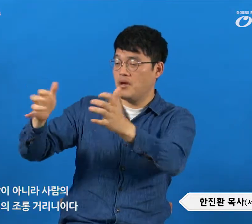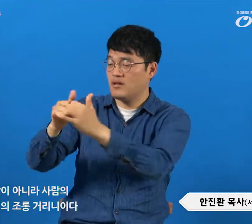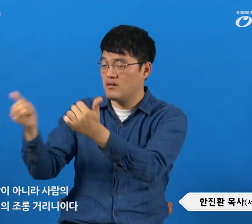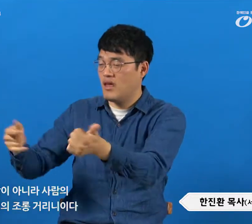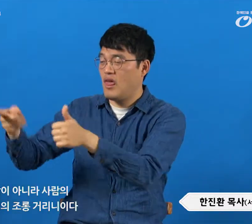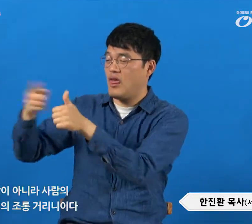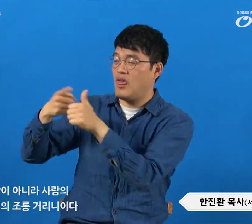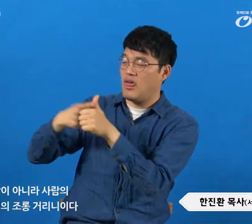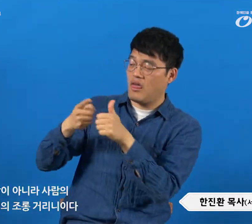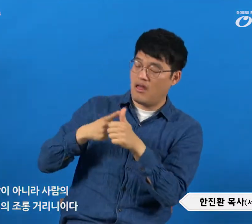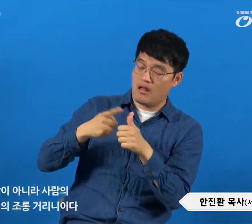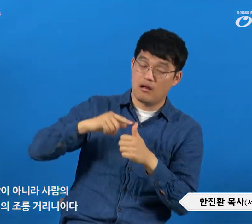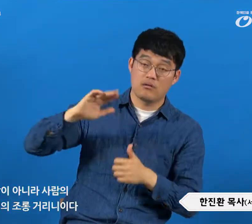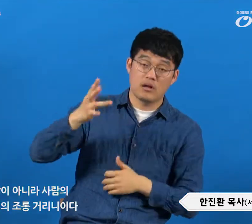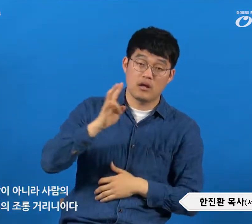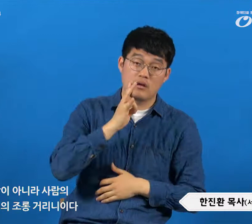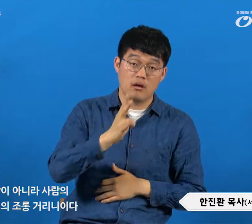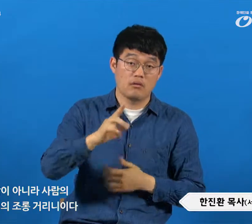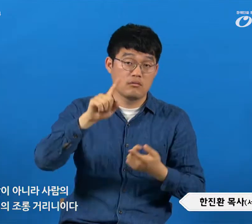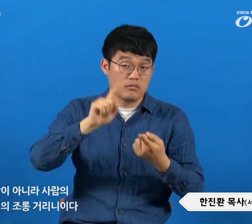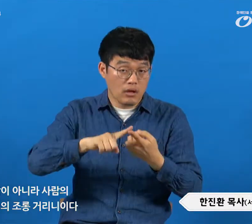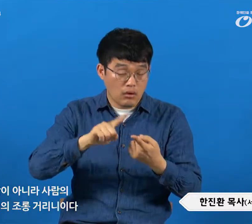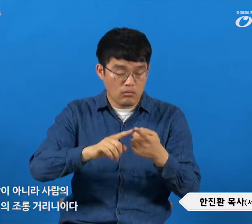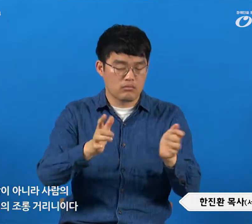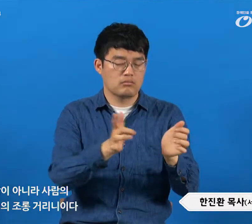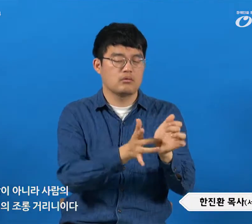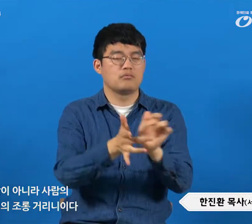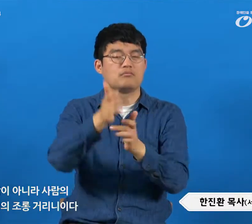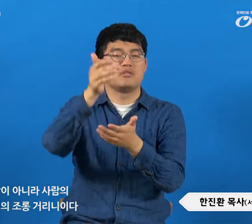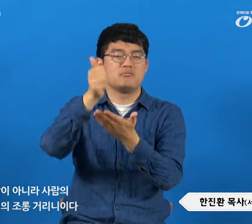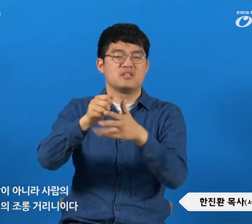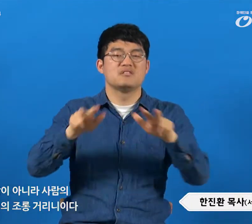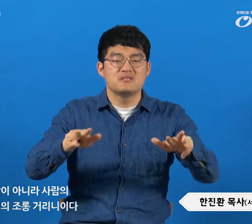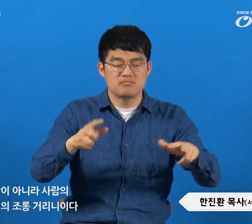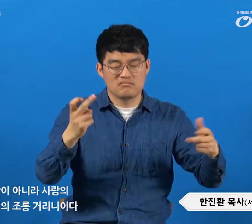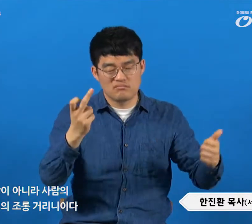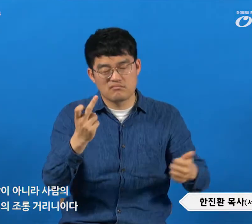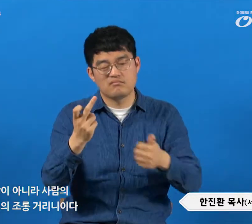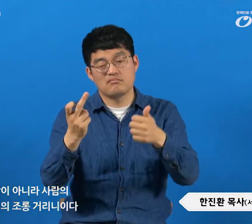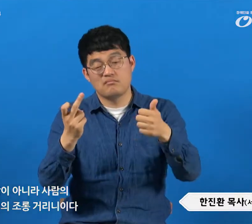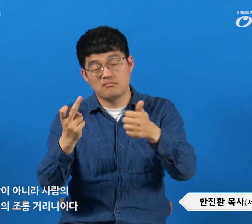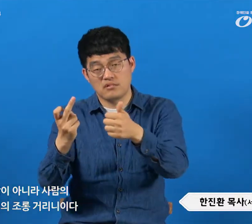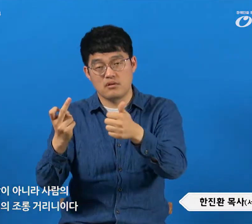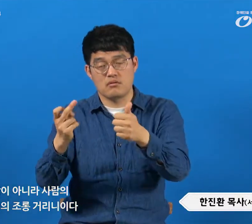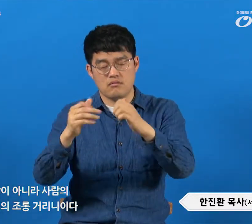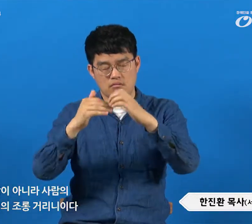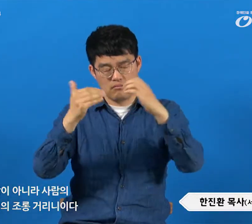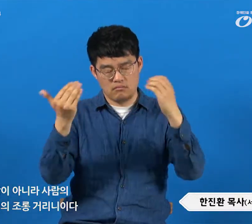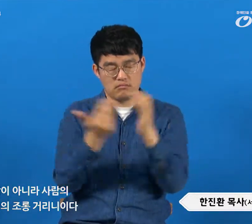백성의 조롱거리니이다, 그 예언이 예수님에게 그대로 이루어진 것입니다.